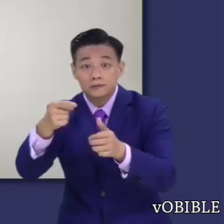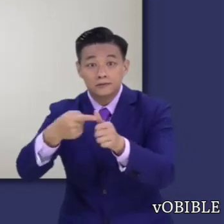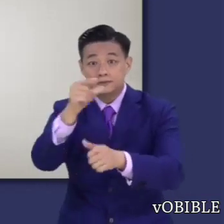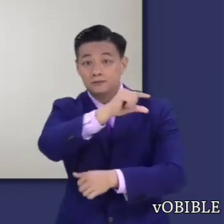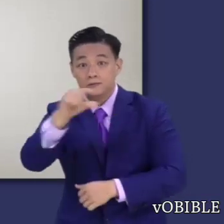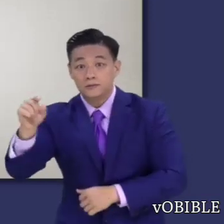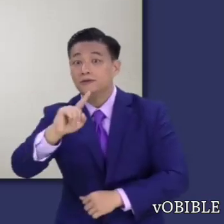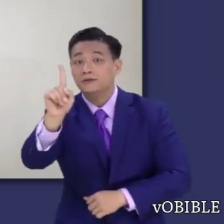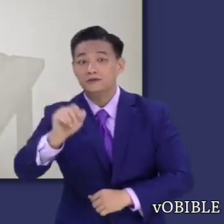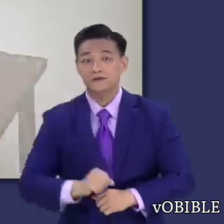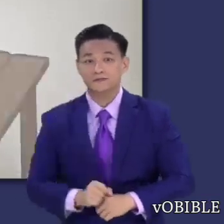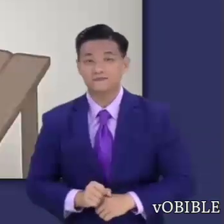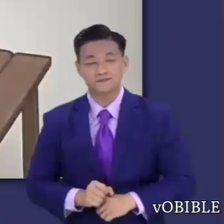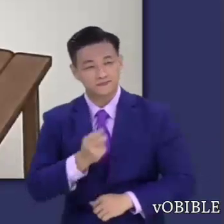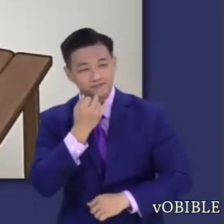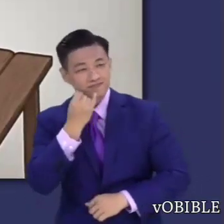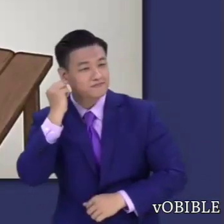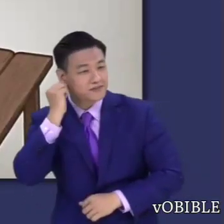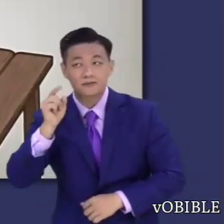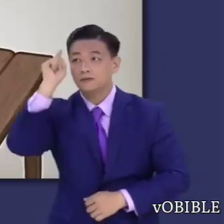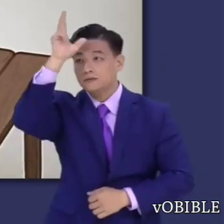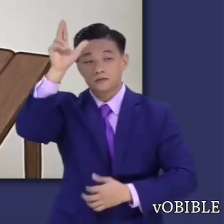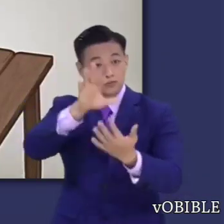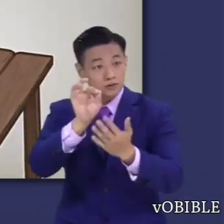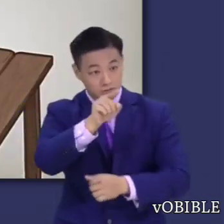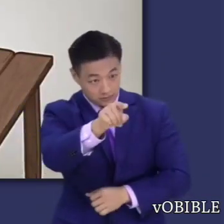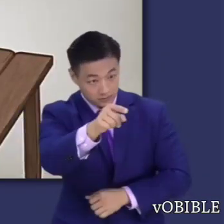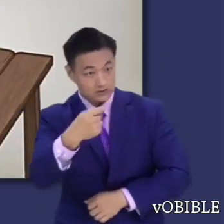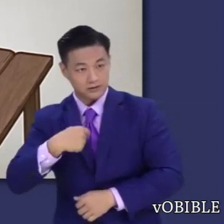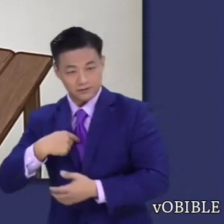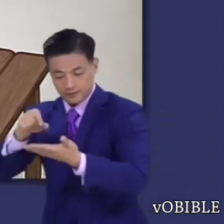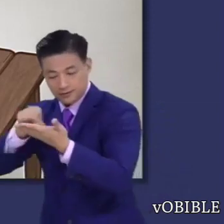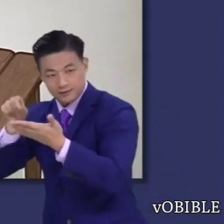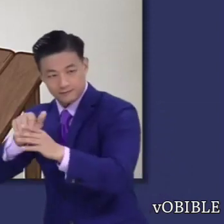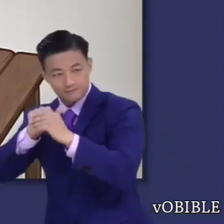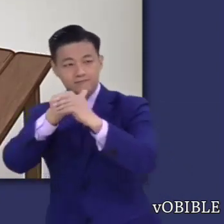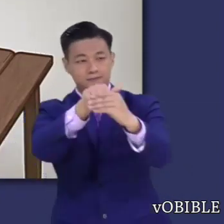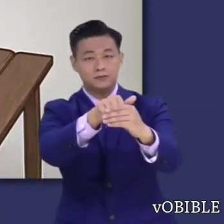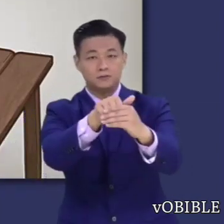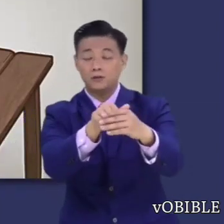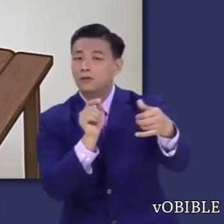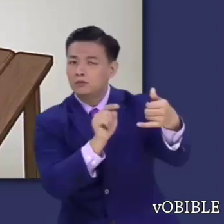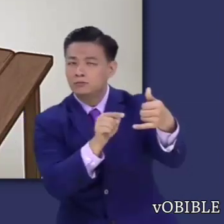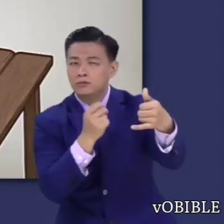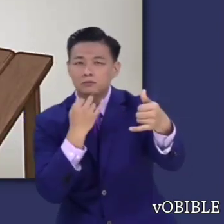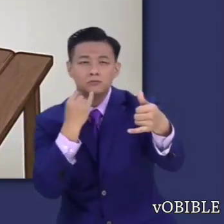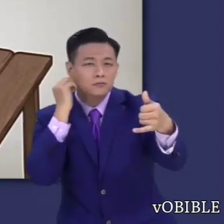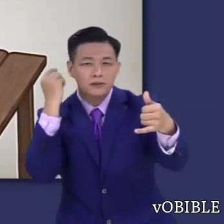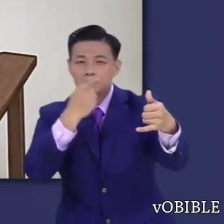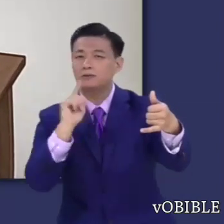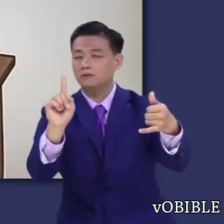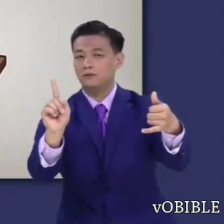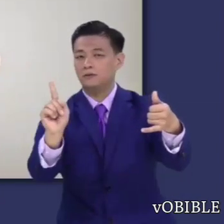了。约翰在信的开头说：“我这个老人写信给被选上的那位夫人和他的儿女。”有人认为